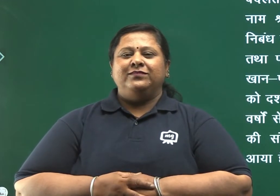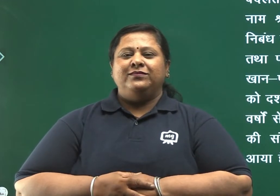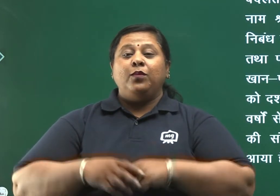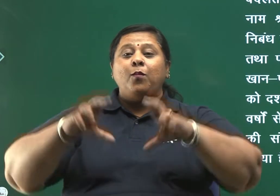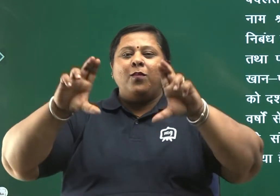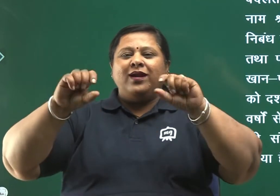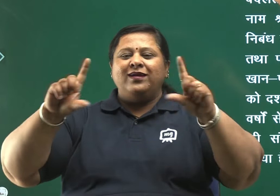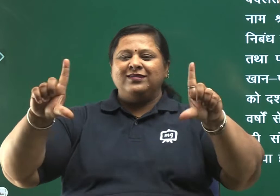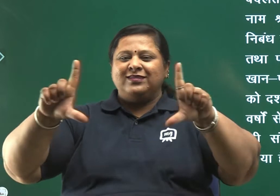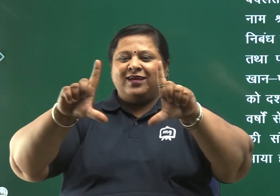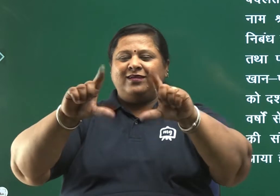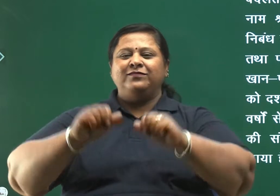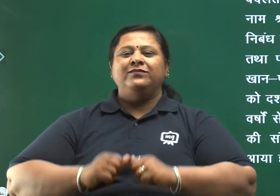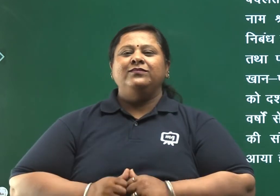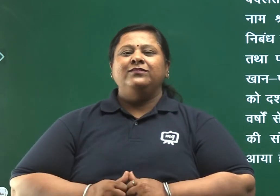पाठ का सार।